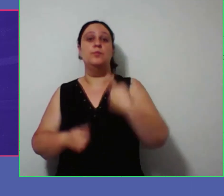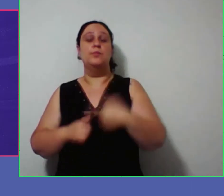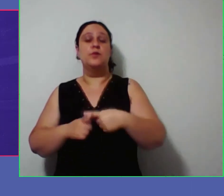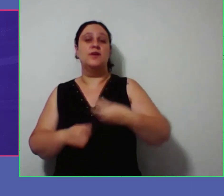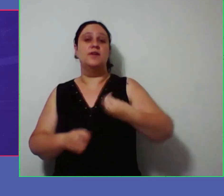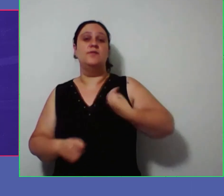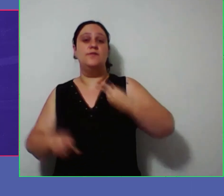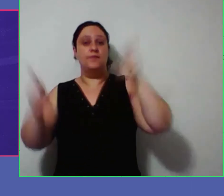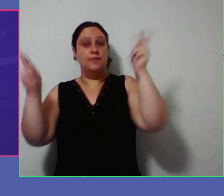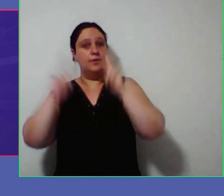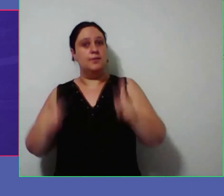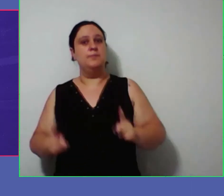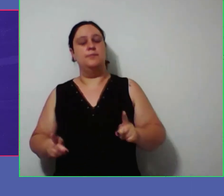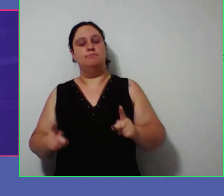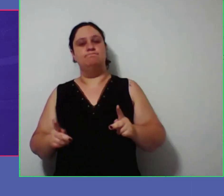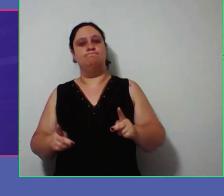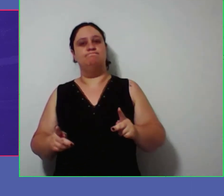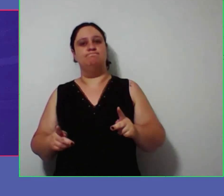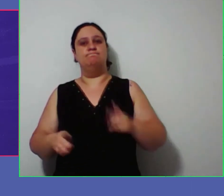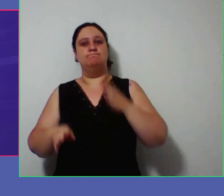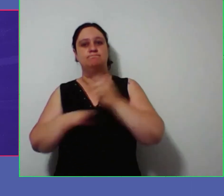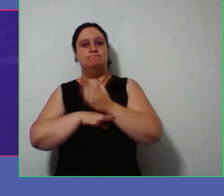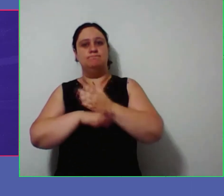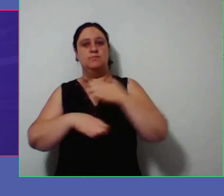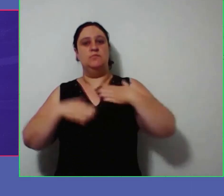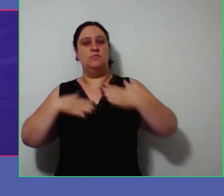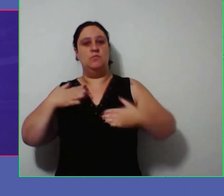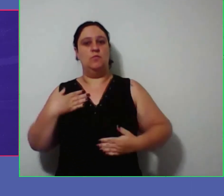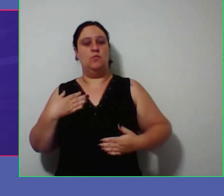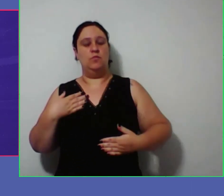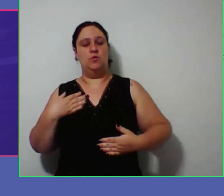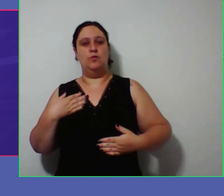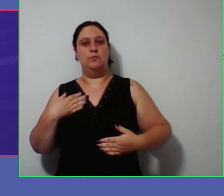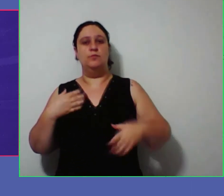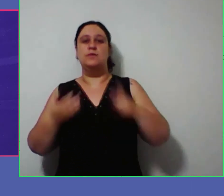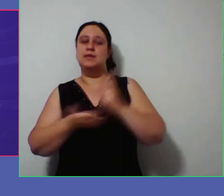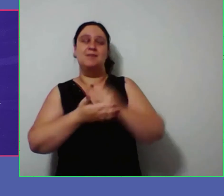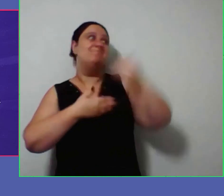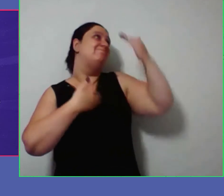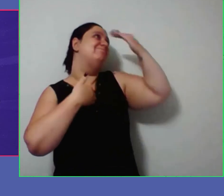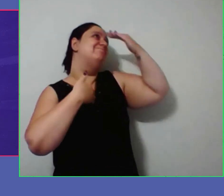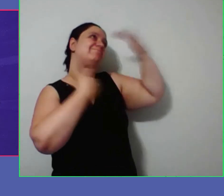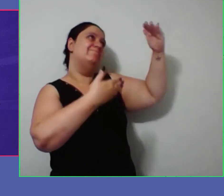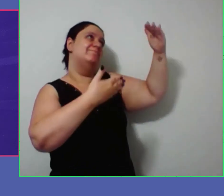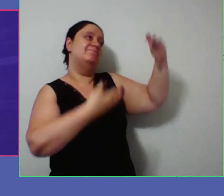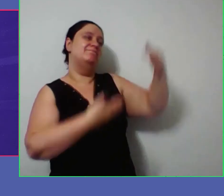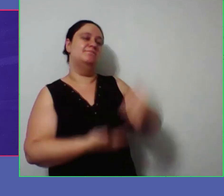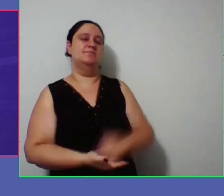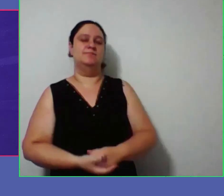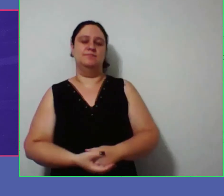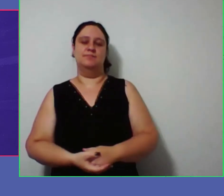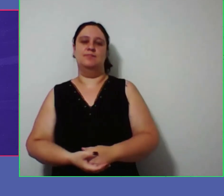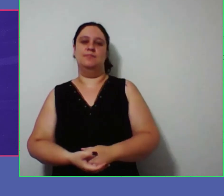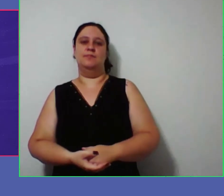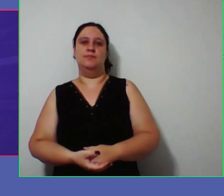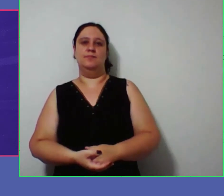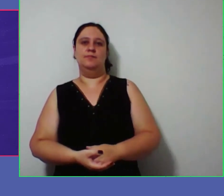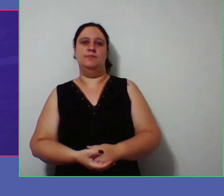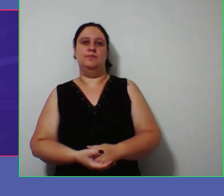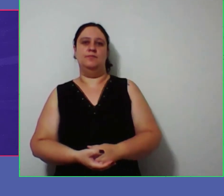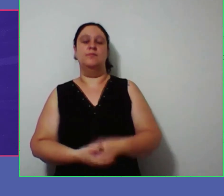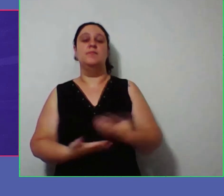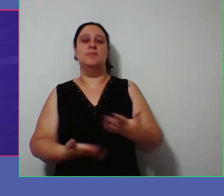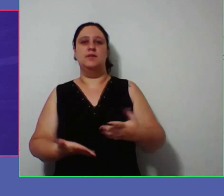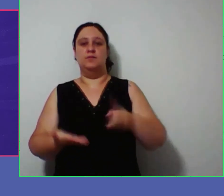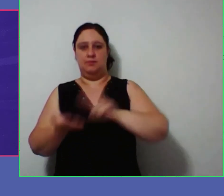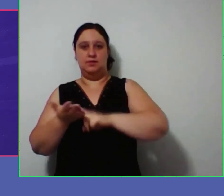corpo, e sede agradecidos. Esse texto né, de King James atualizado, eu gostei